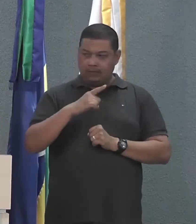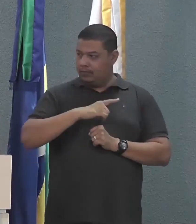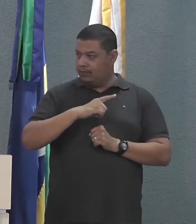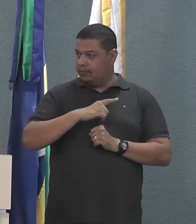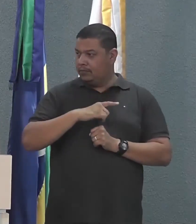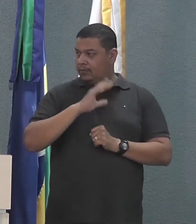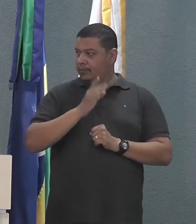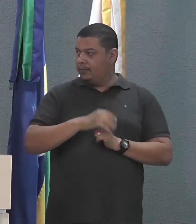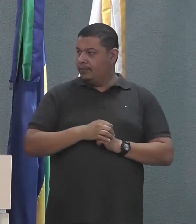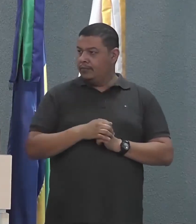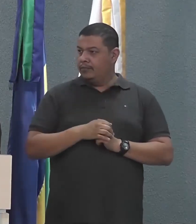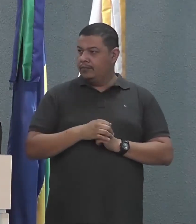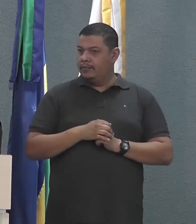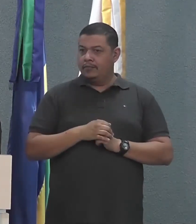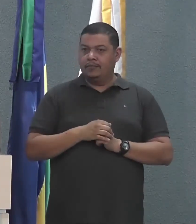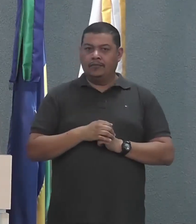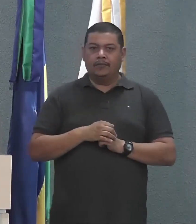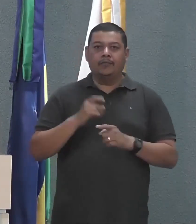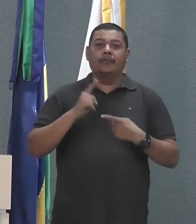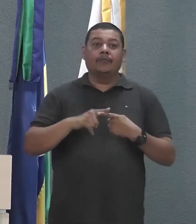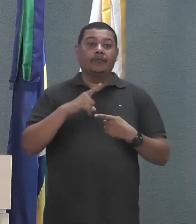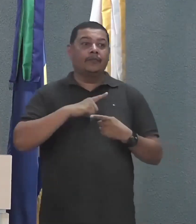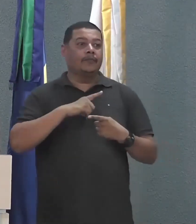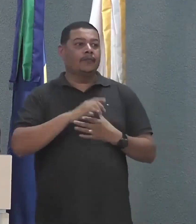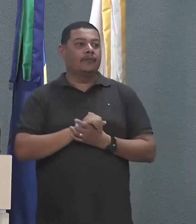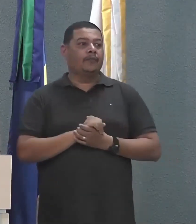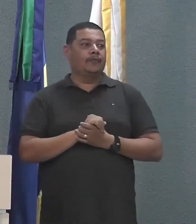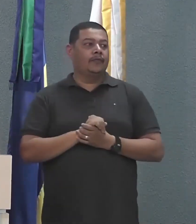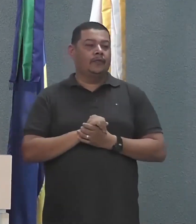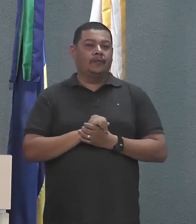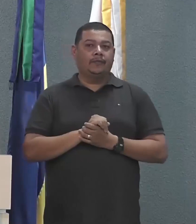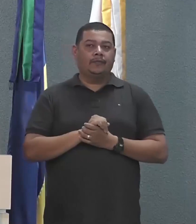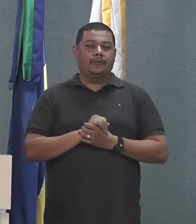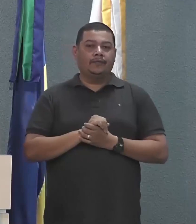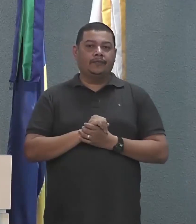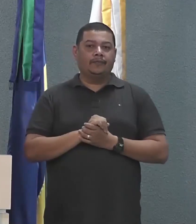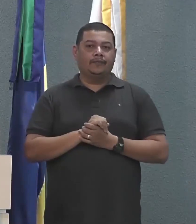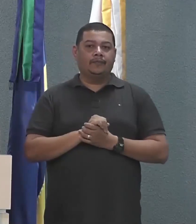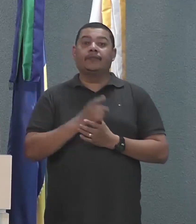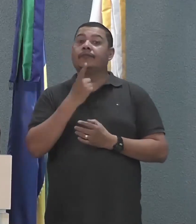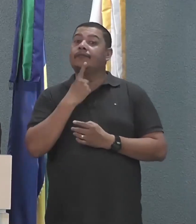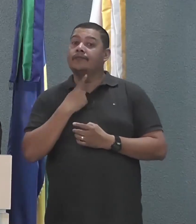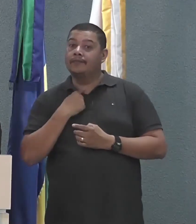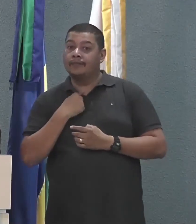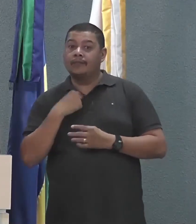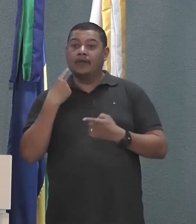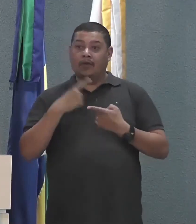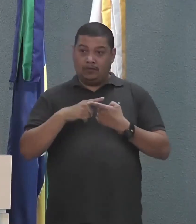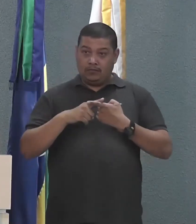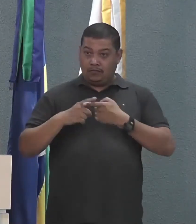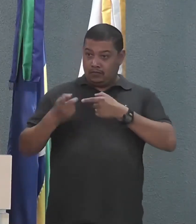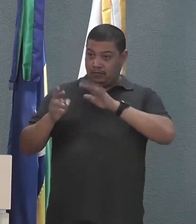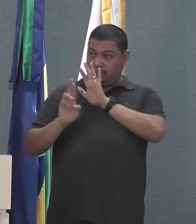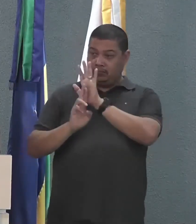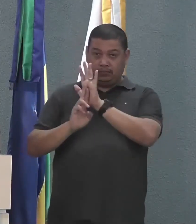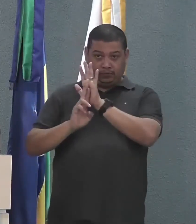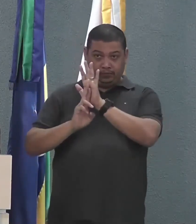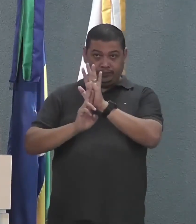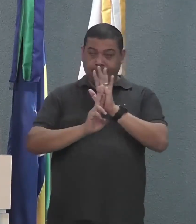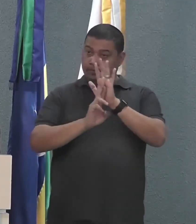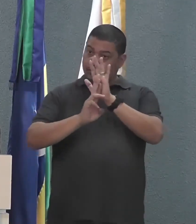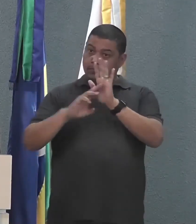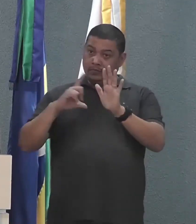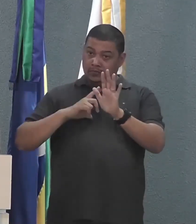sonho poder trazer de lá para cá, porque o Riozinho hoje é um